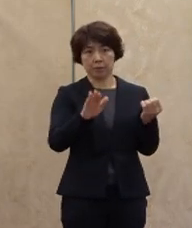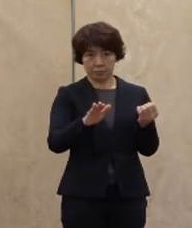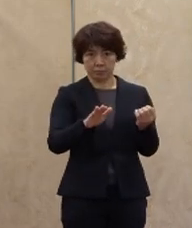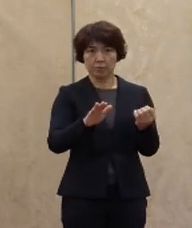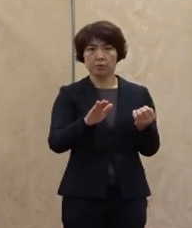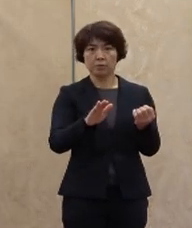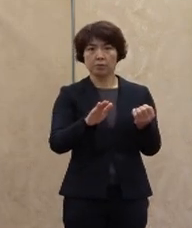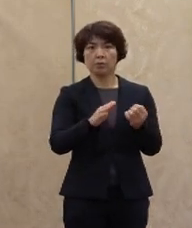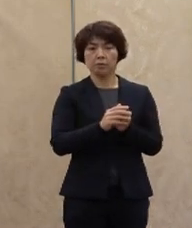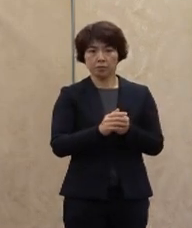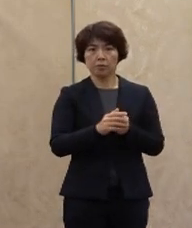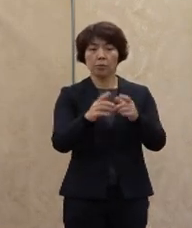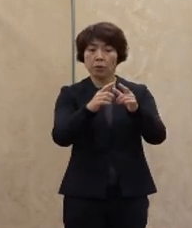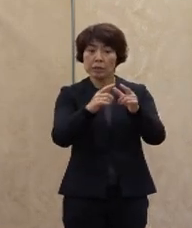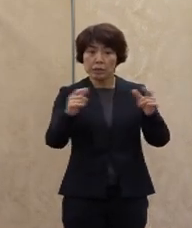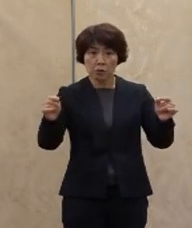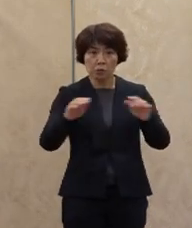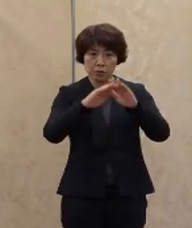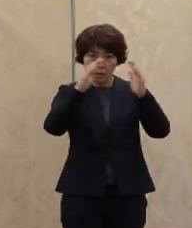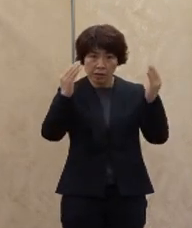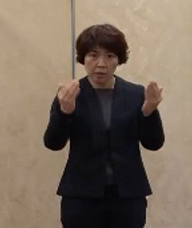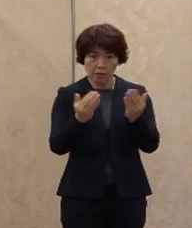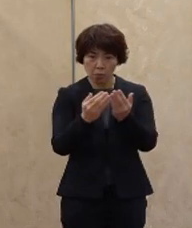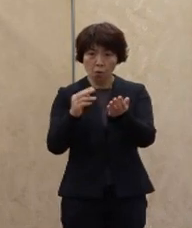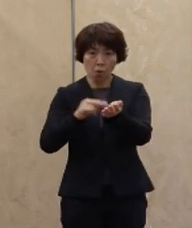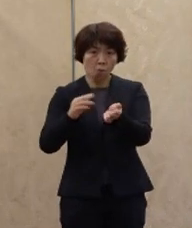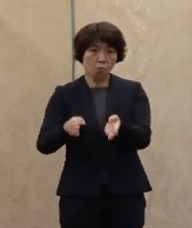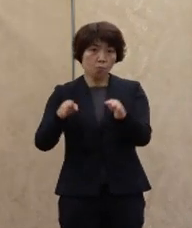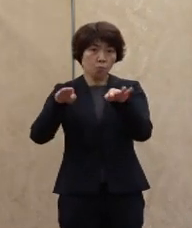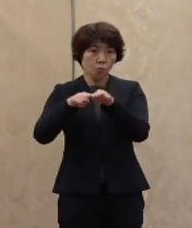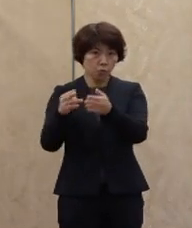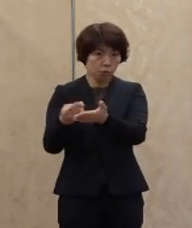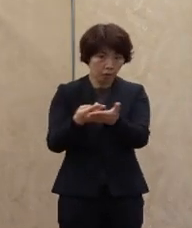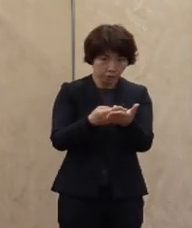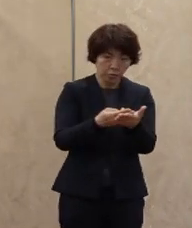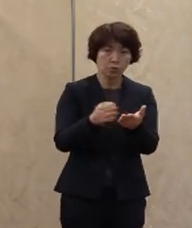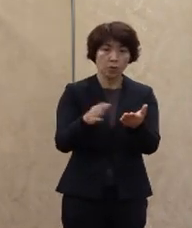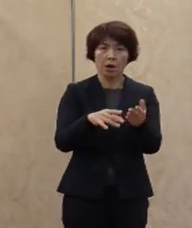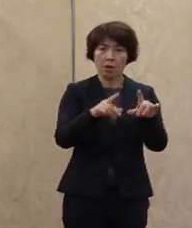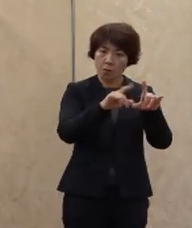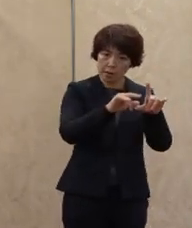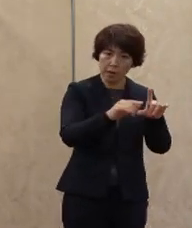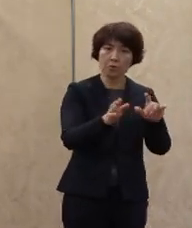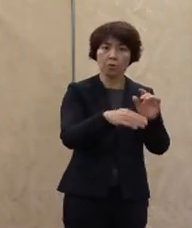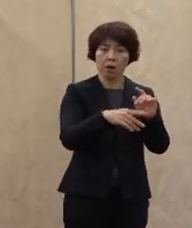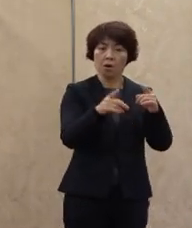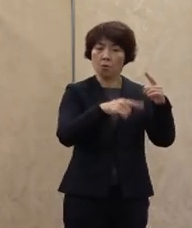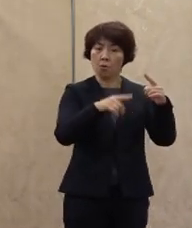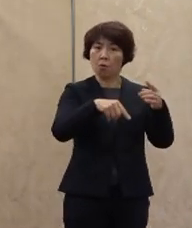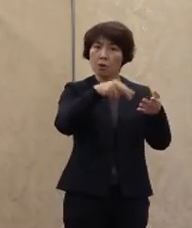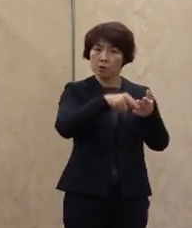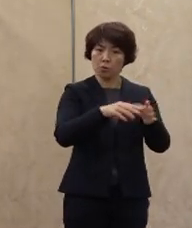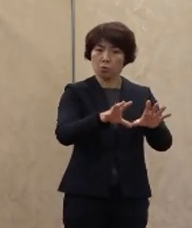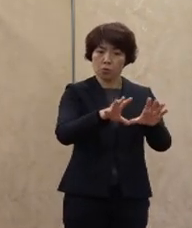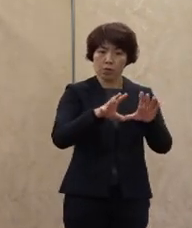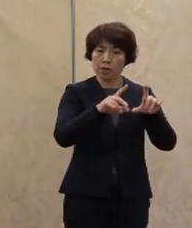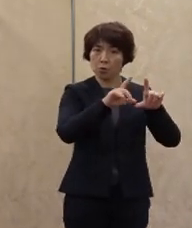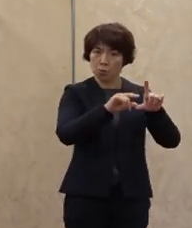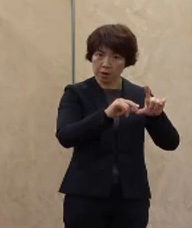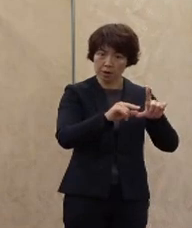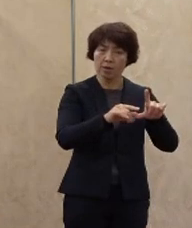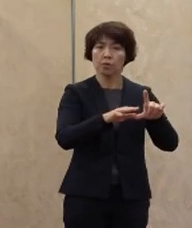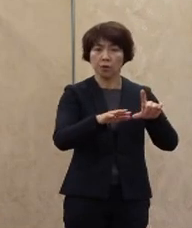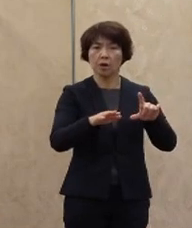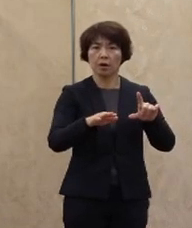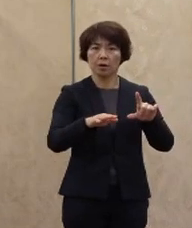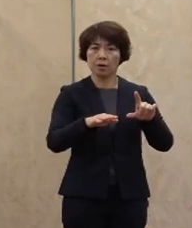もやっぱり日本全体のまあ医療の病床数だとか公立と民間の割合だとか、で公立と民間で受けている割合だとか、これはもう